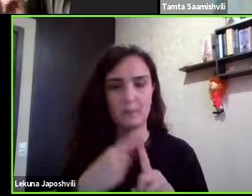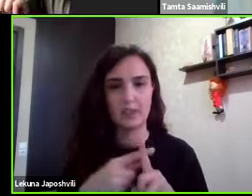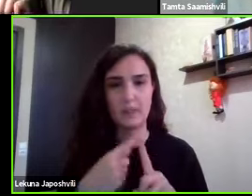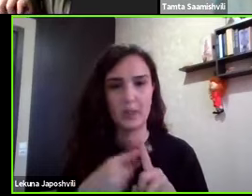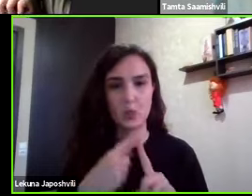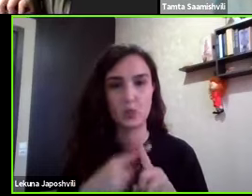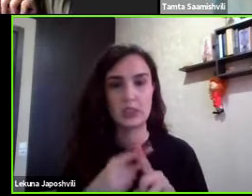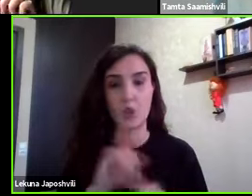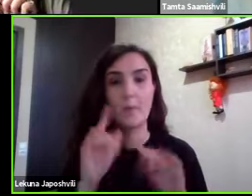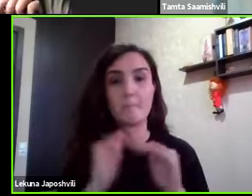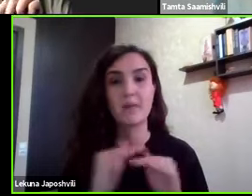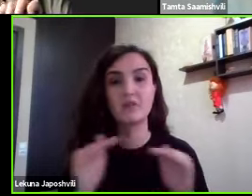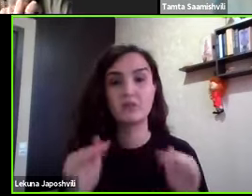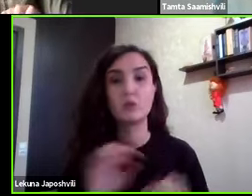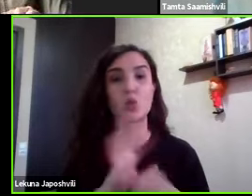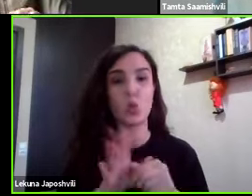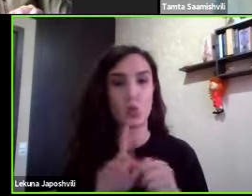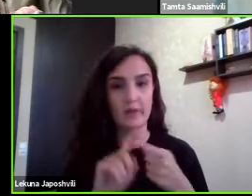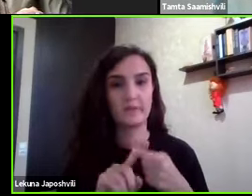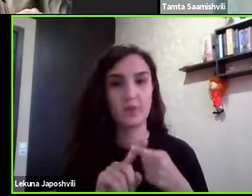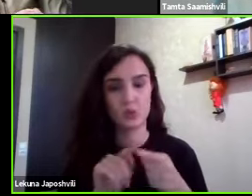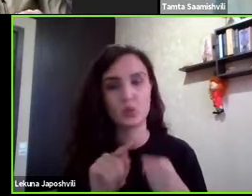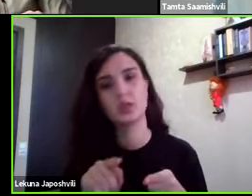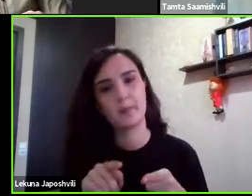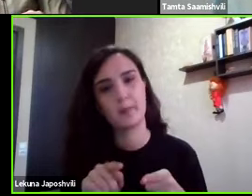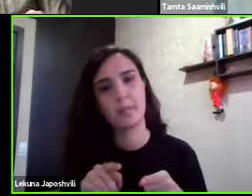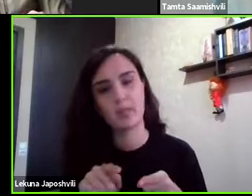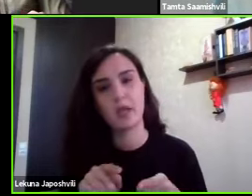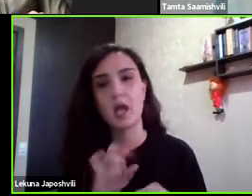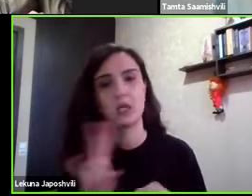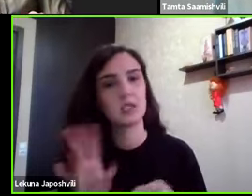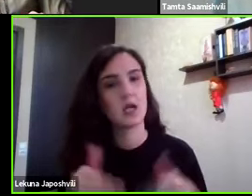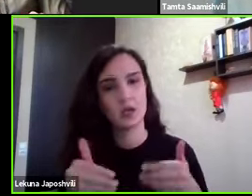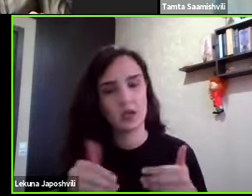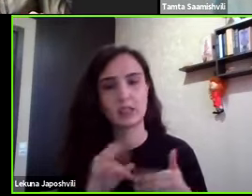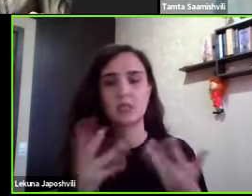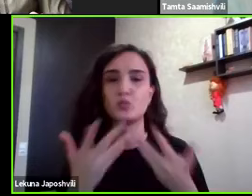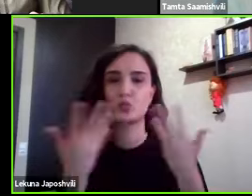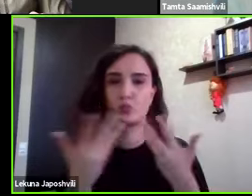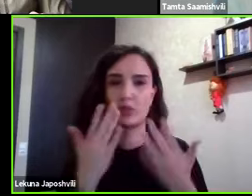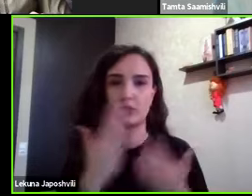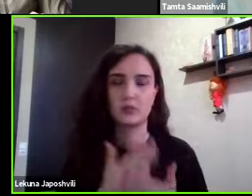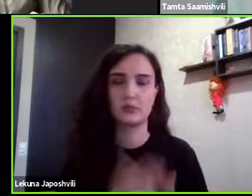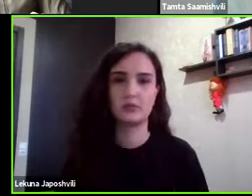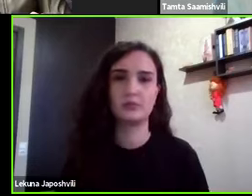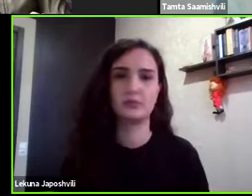პლუსია, რომ ბავშვებს კორონავირუსი ან არ ხვდებათ, ან სულუკად გადააქვთ.